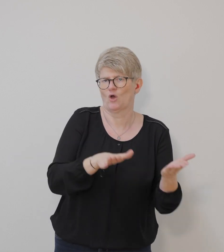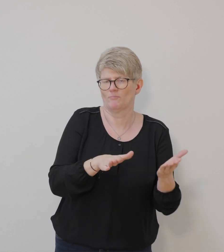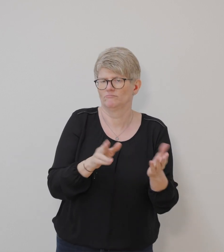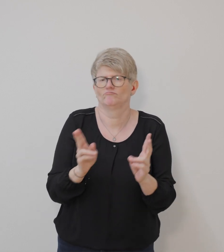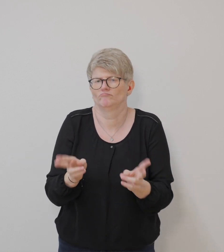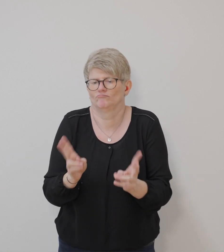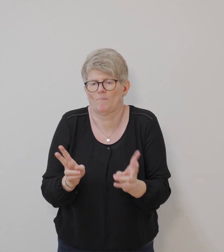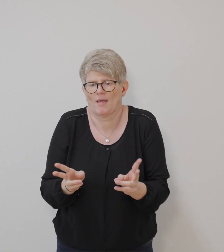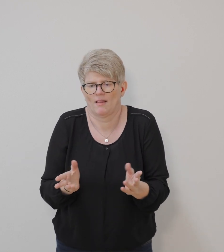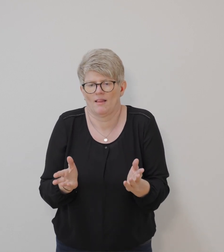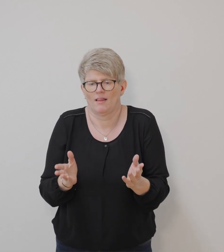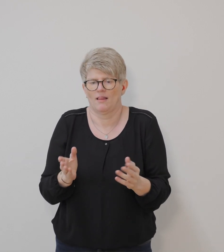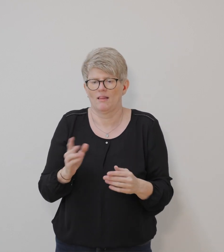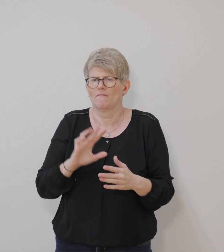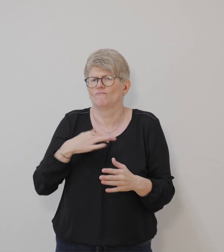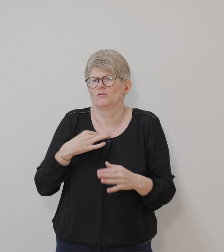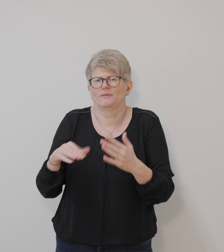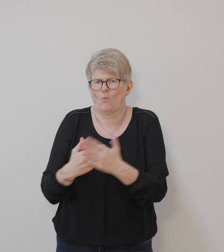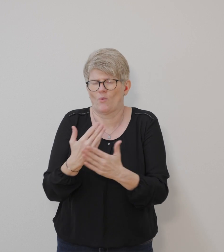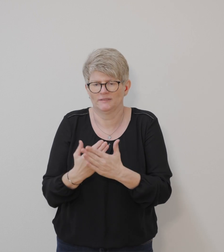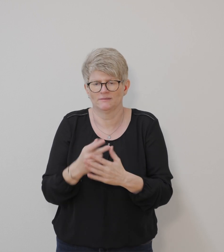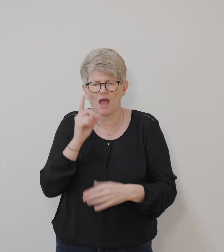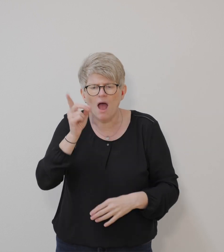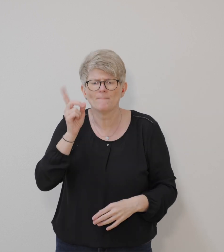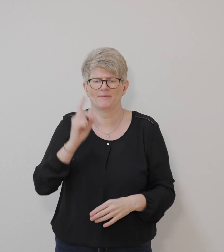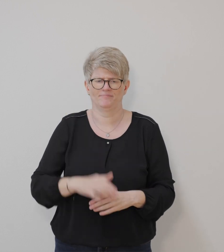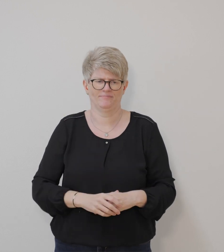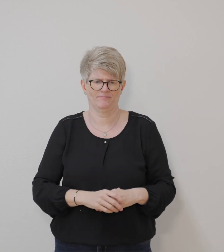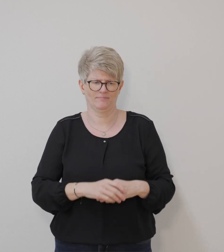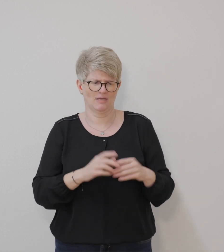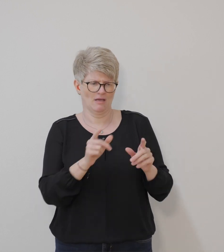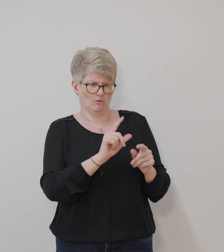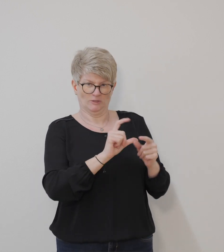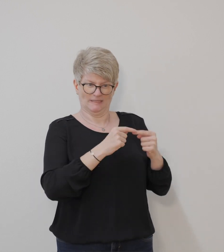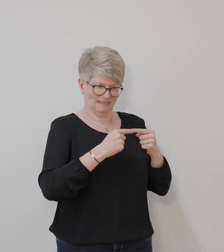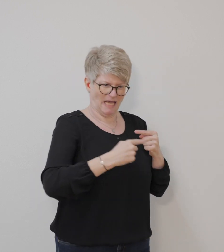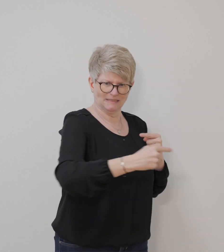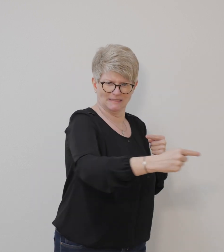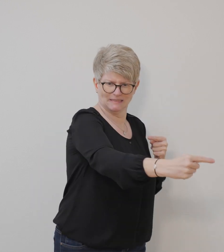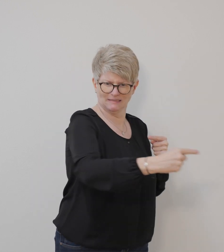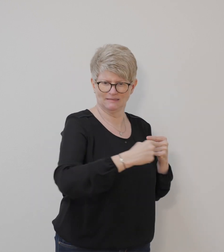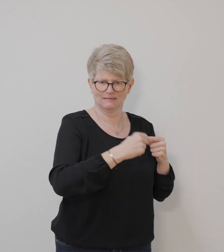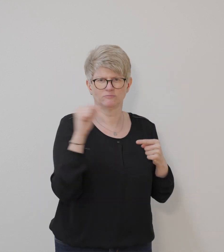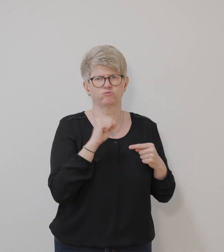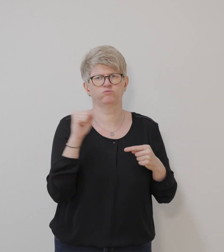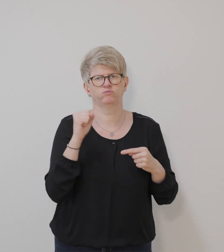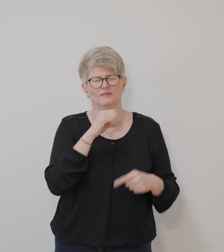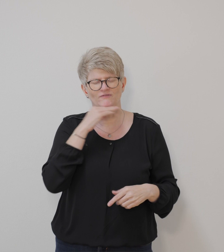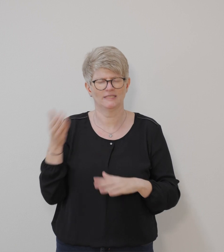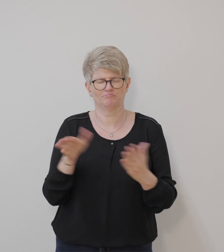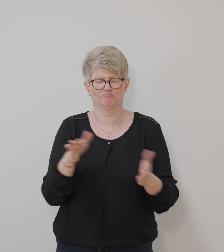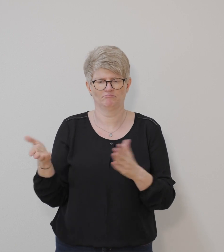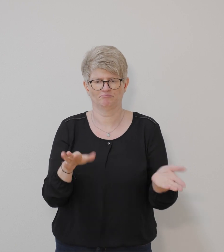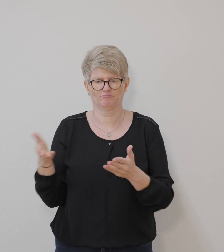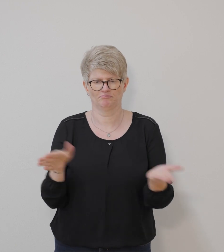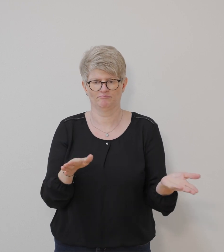Vielmehr mache ich mir Sorgen um die Angehörigen und die wahrscheinlich noch auftretenden Spätfolgen. Die Begleitung der